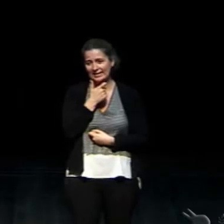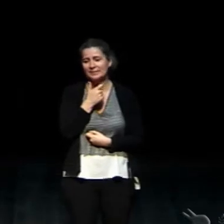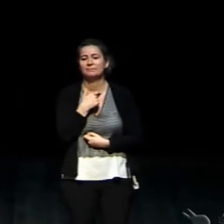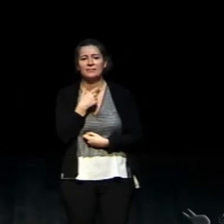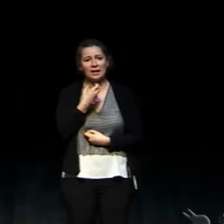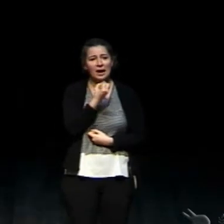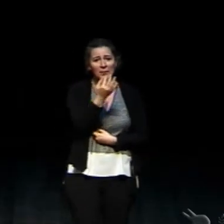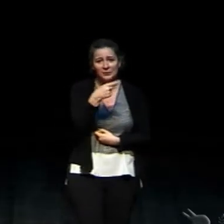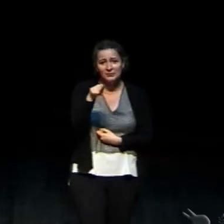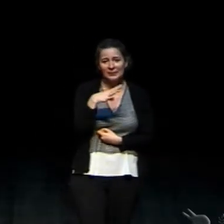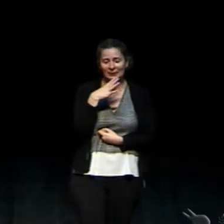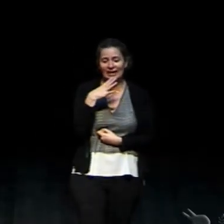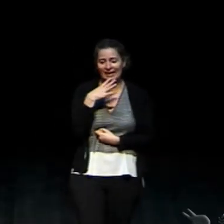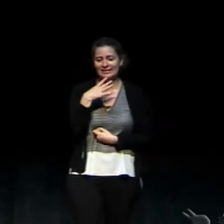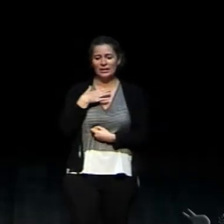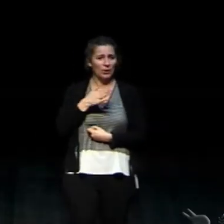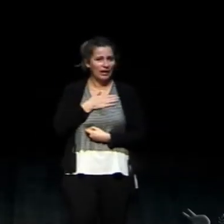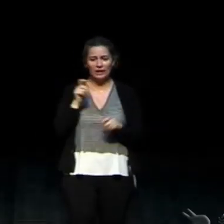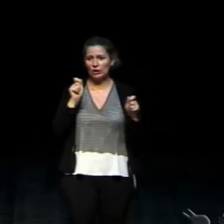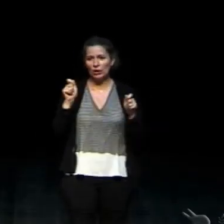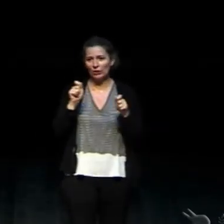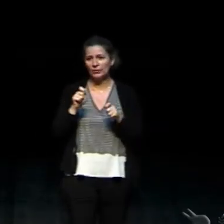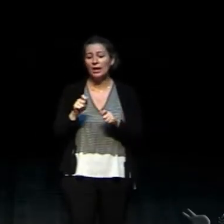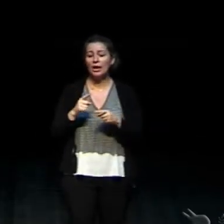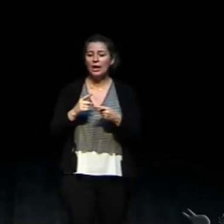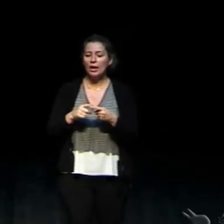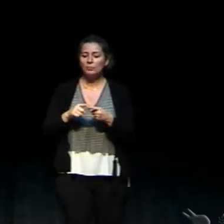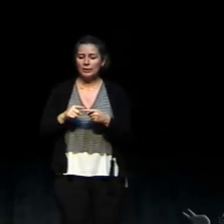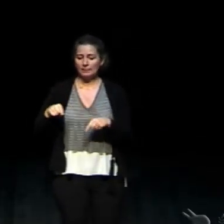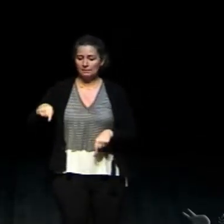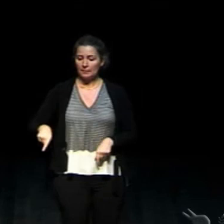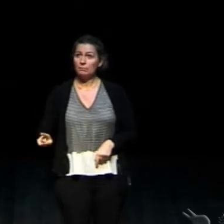trabalhe baseada no conceito do top-down e bottom-up. Eu gosto muito,